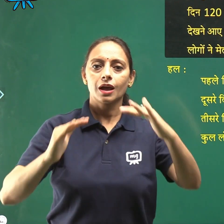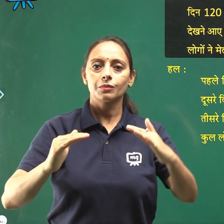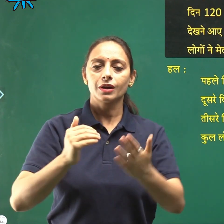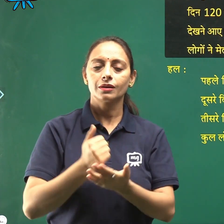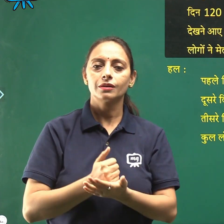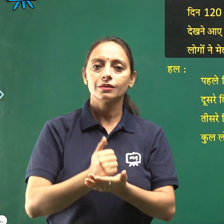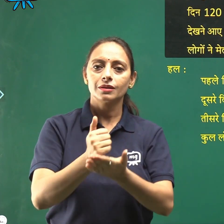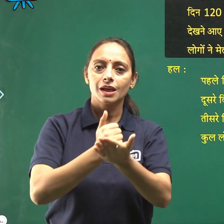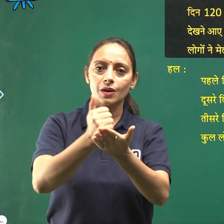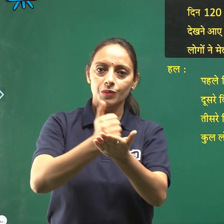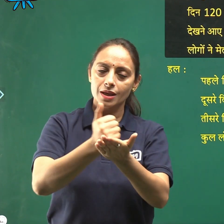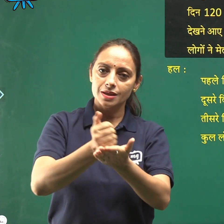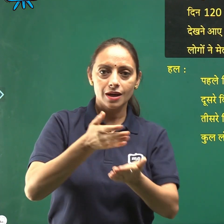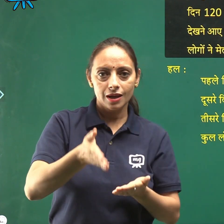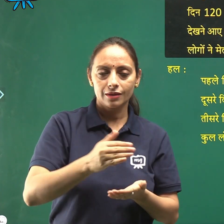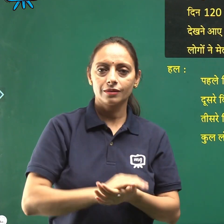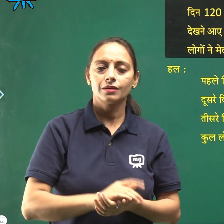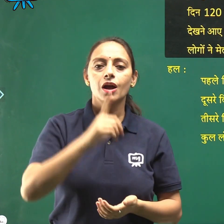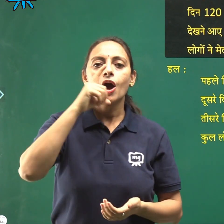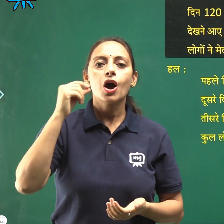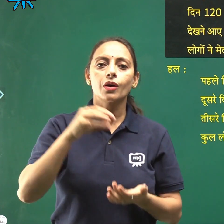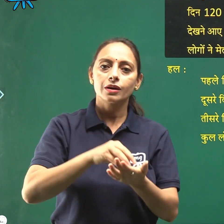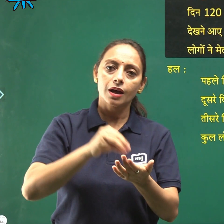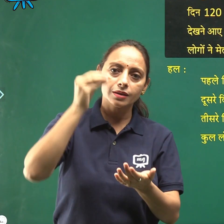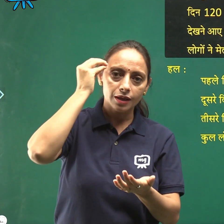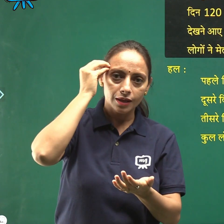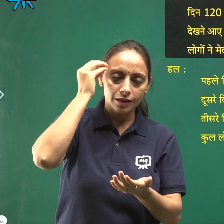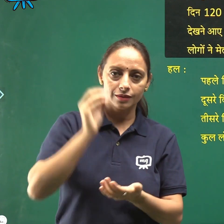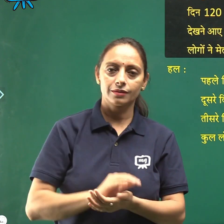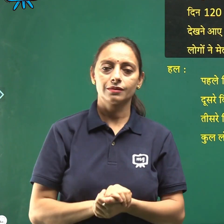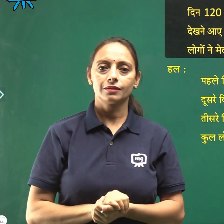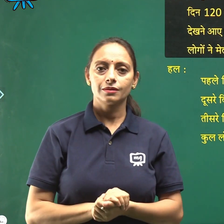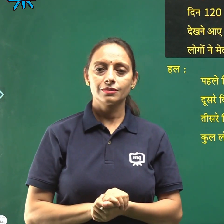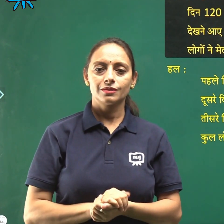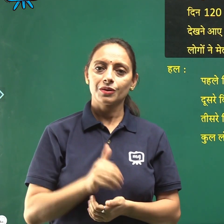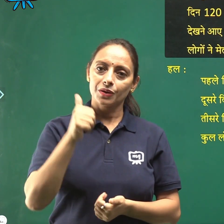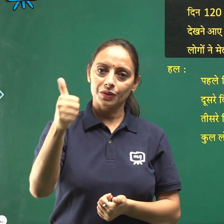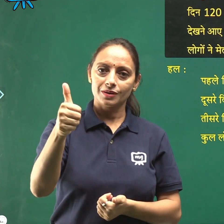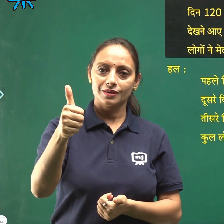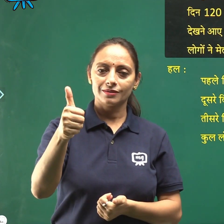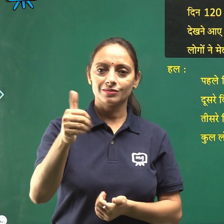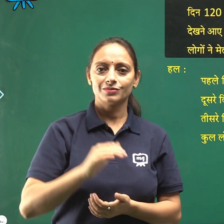पर अभ्यास करना है और याद करना है, ठीक है बच्चों?